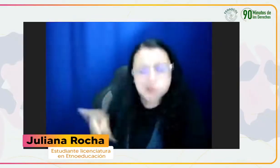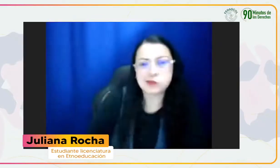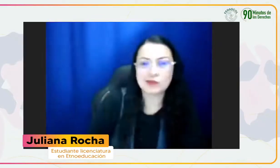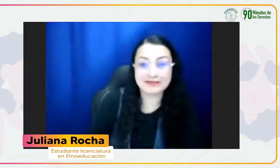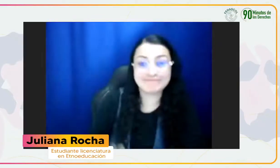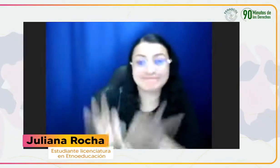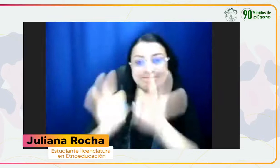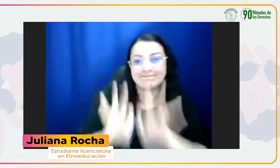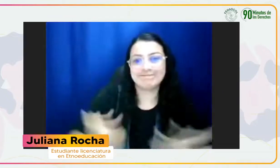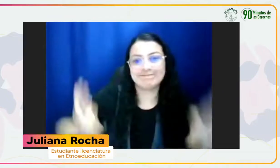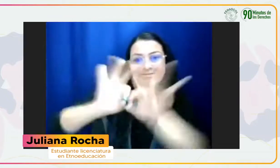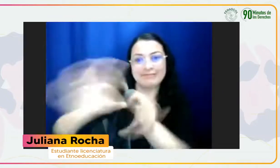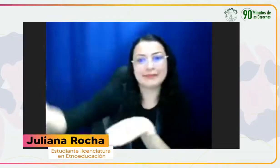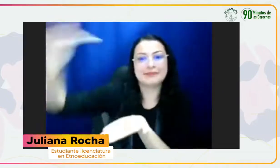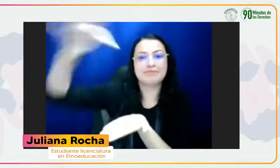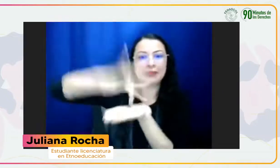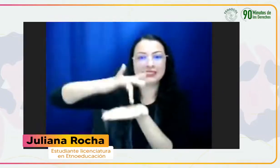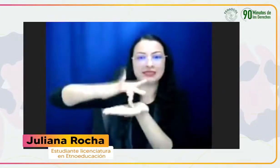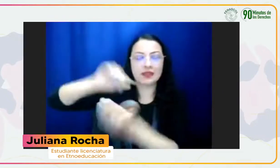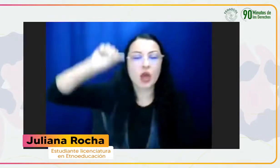Bueno, se puede ver. Cada vez más personas sordas